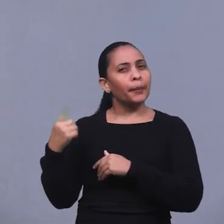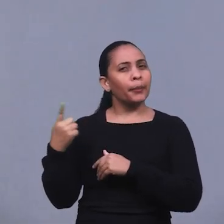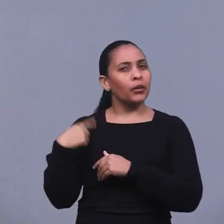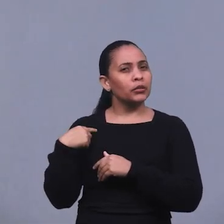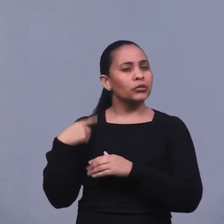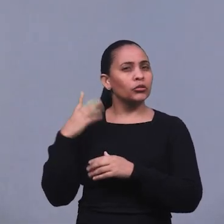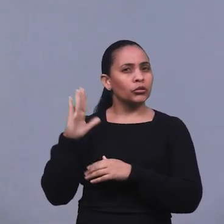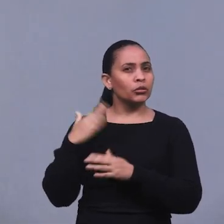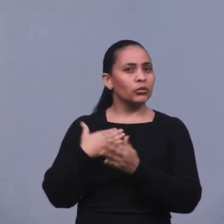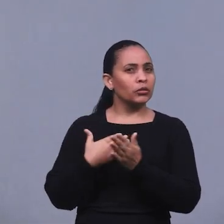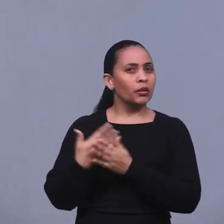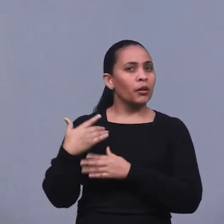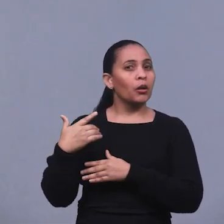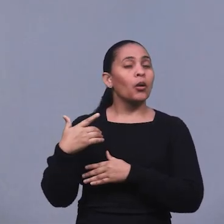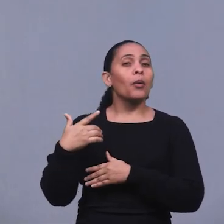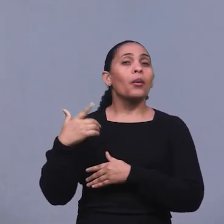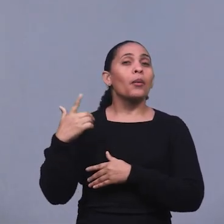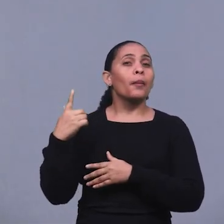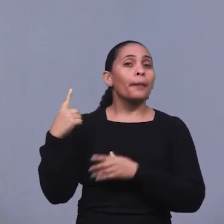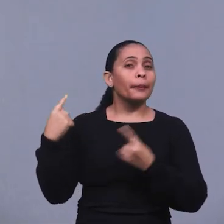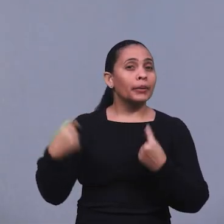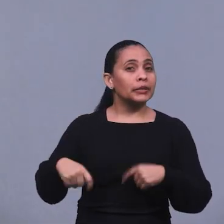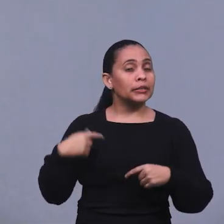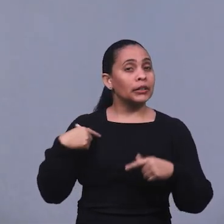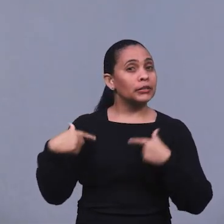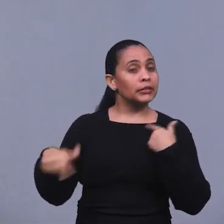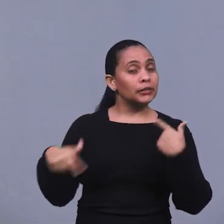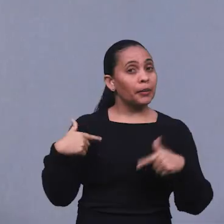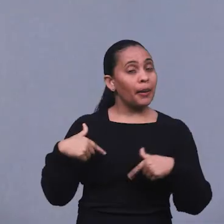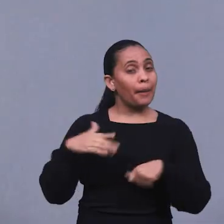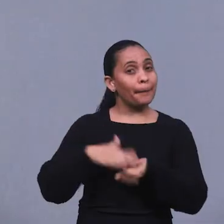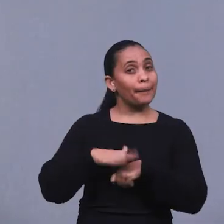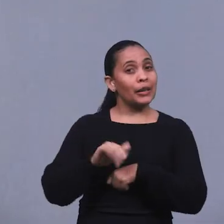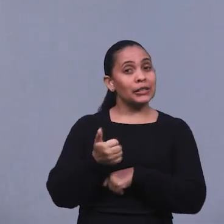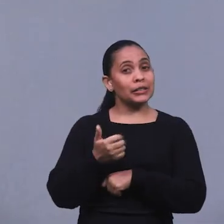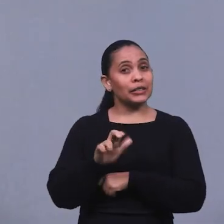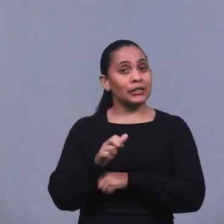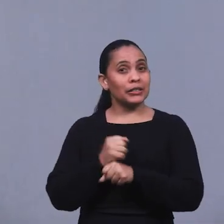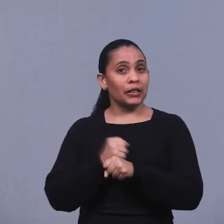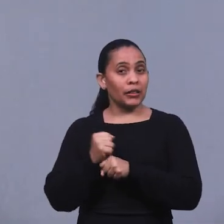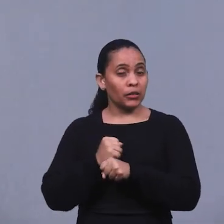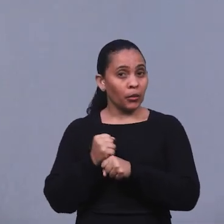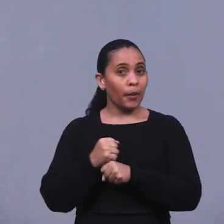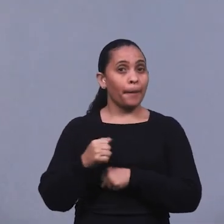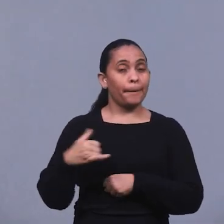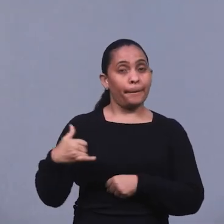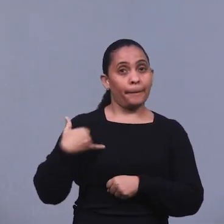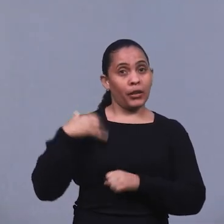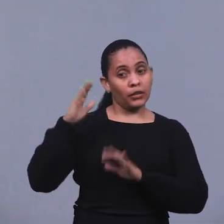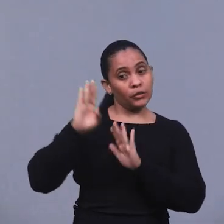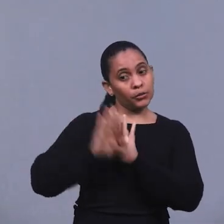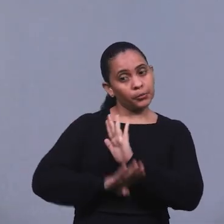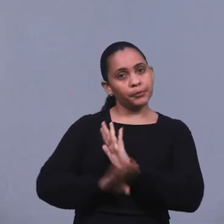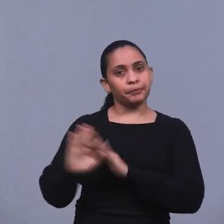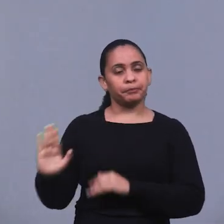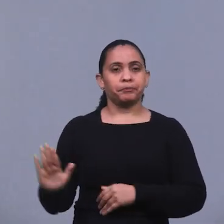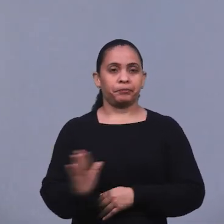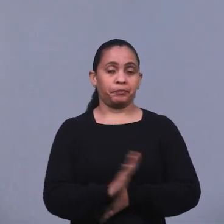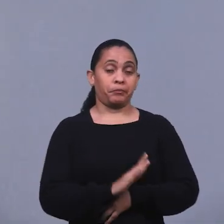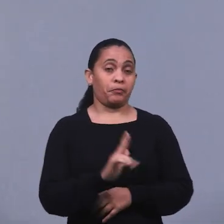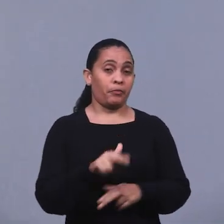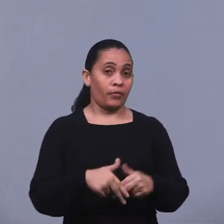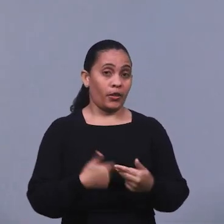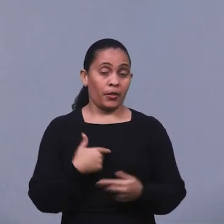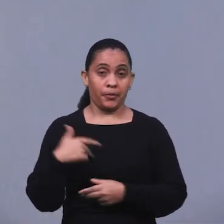ela tem que trabalhar mais 15. 15 anos tem que ser como PCD para a idade diminuir. Entendi. É por isso que é importante, quando a